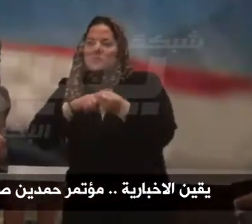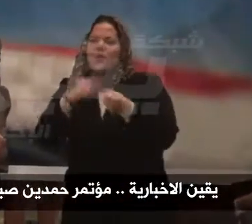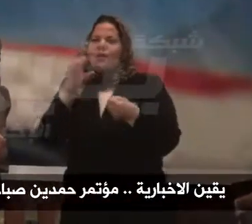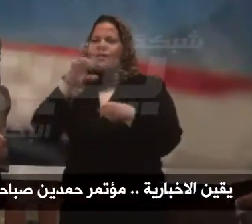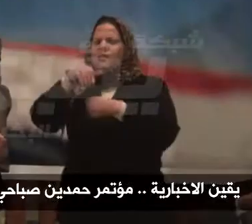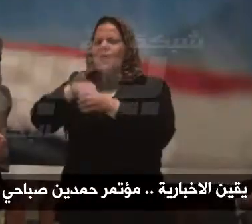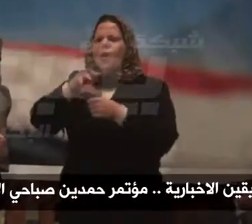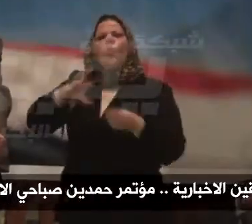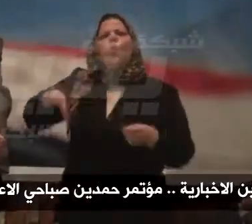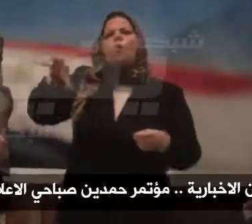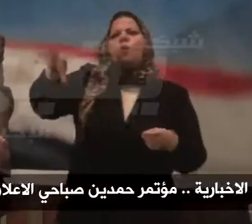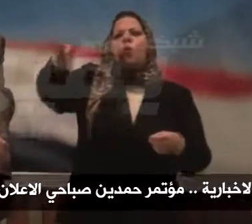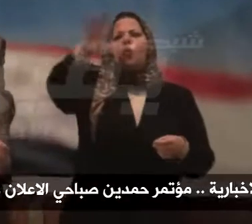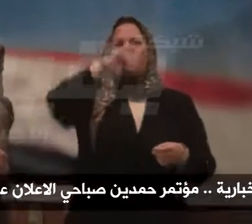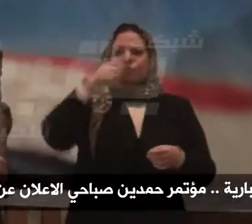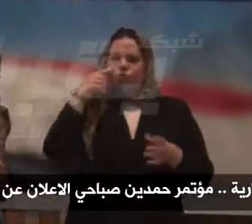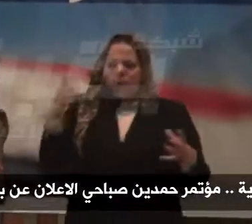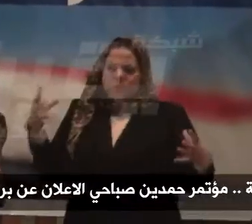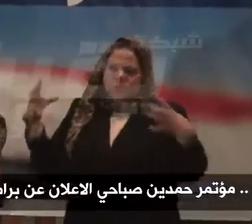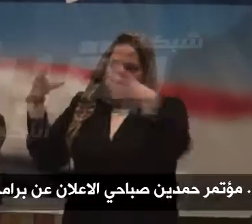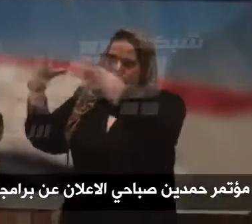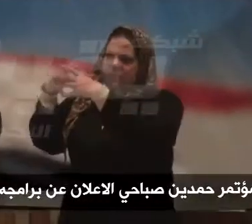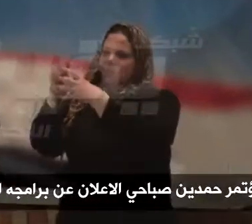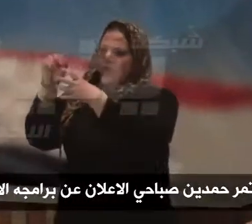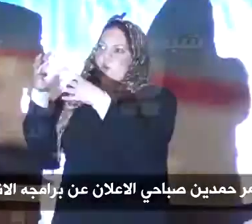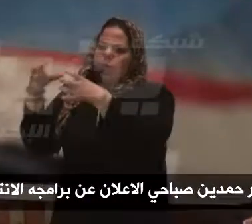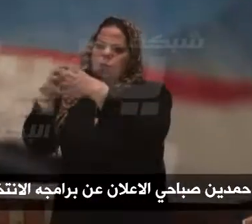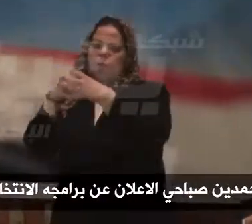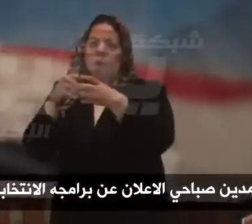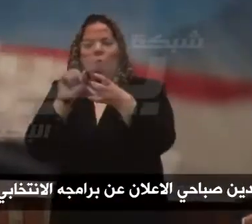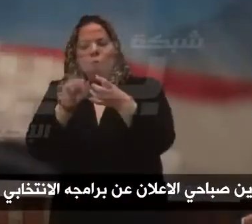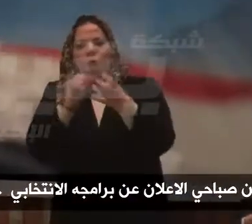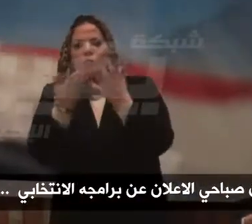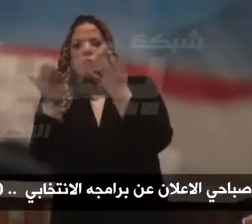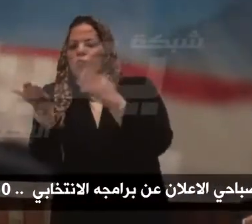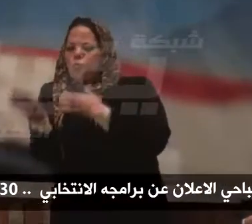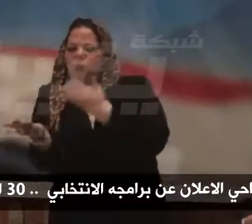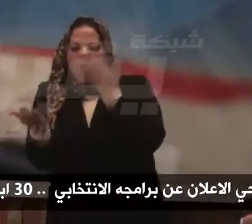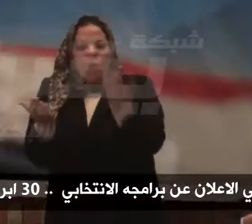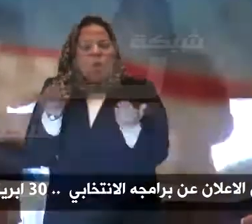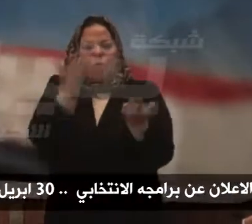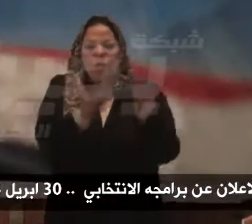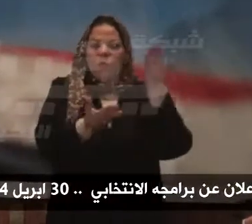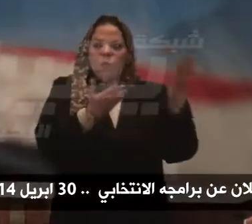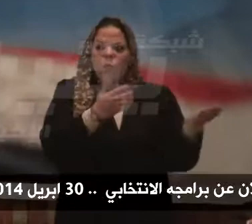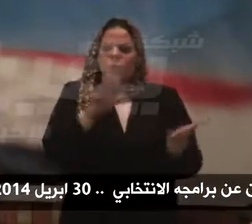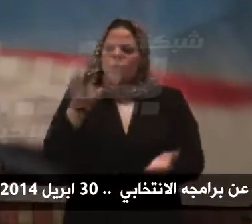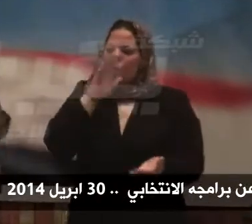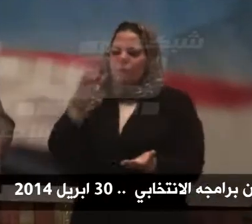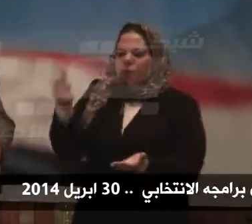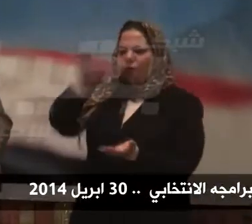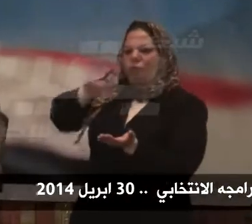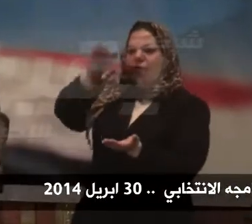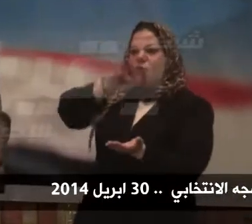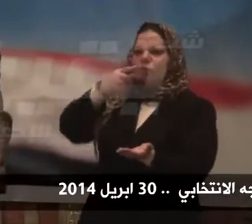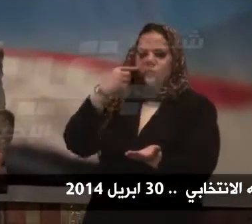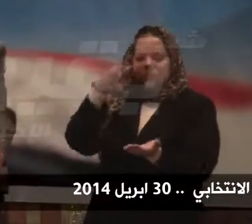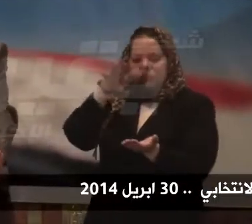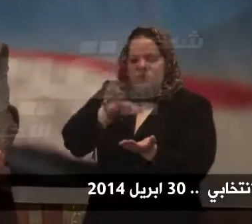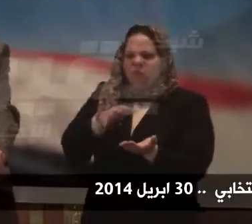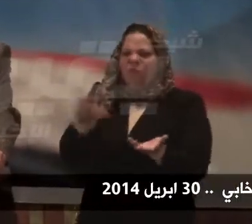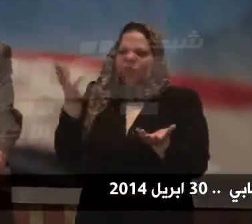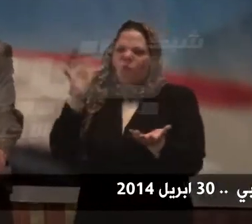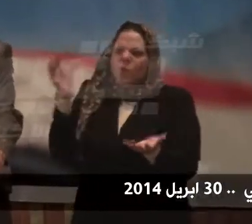وكل ده إذا حطينا إمكانيات كل قطاع على ورق شفاف وحطناها فوق بعض فيحدث